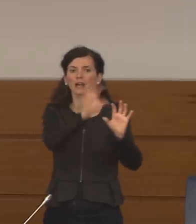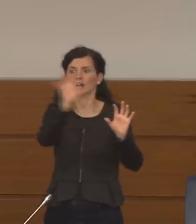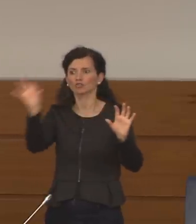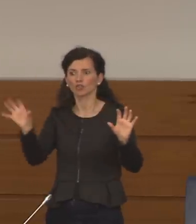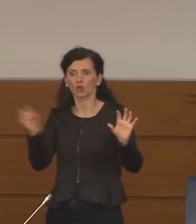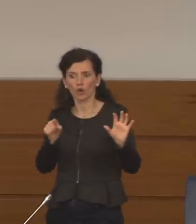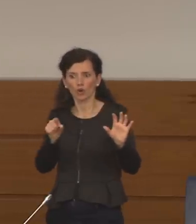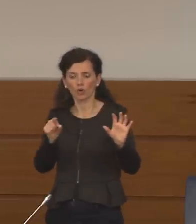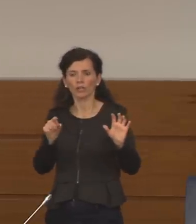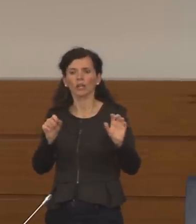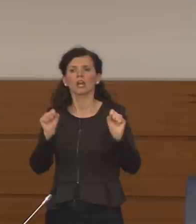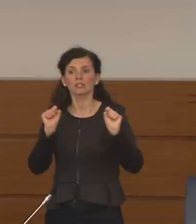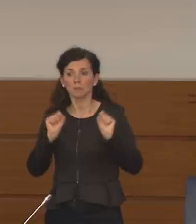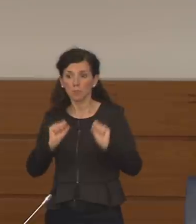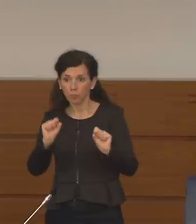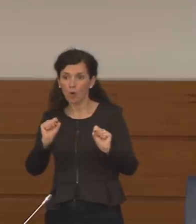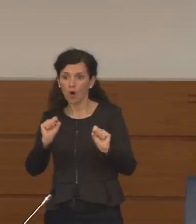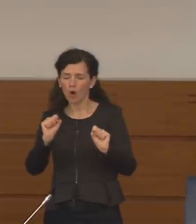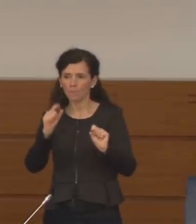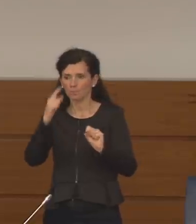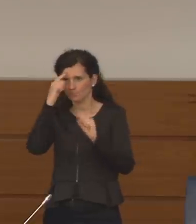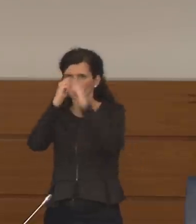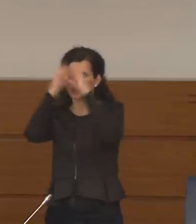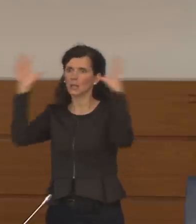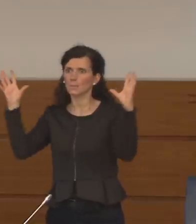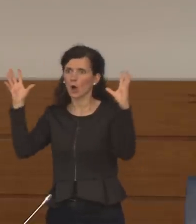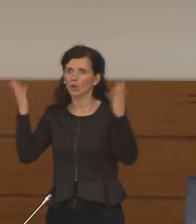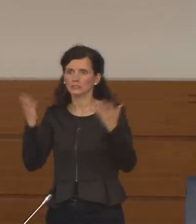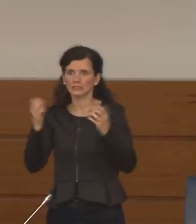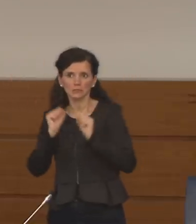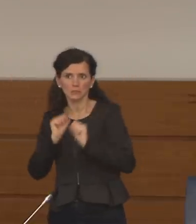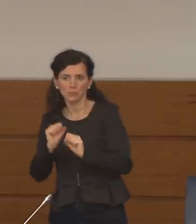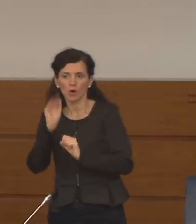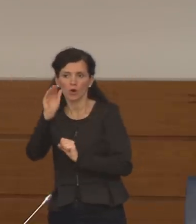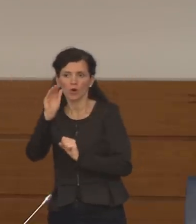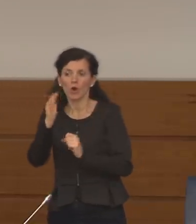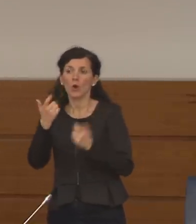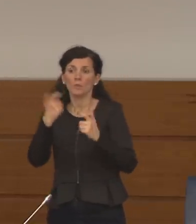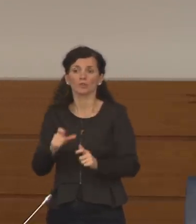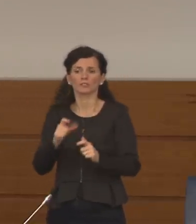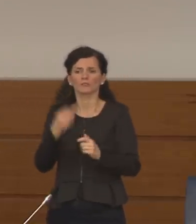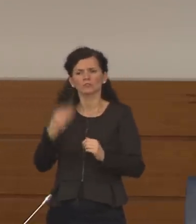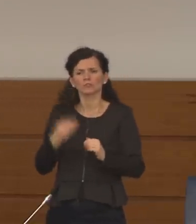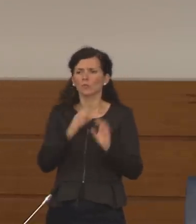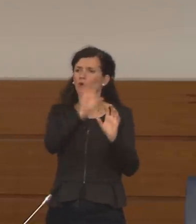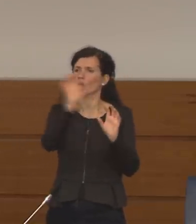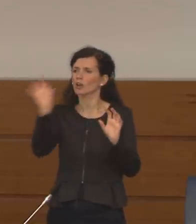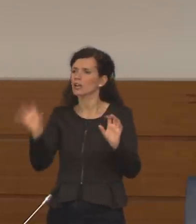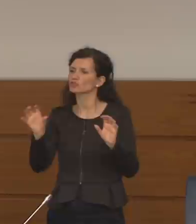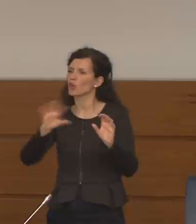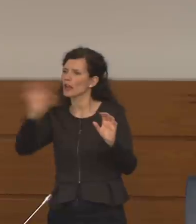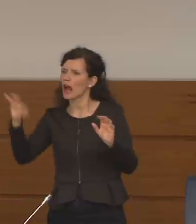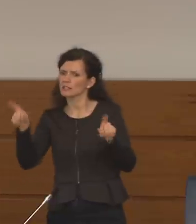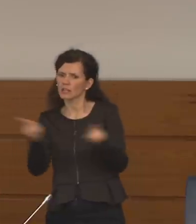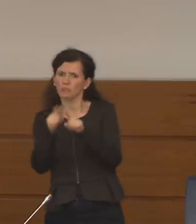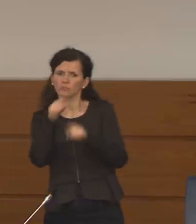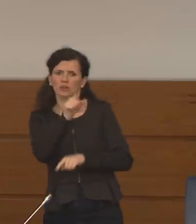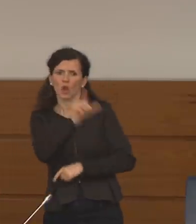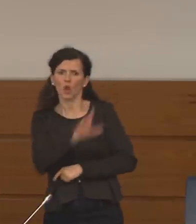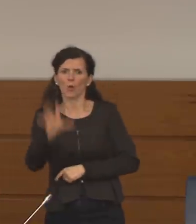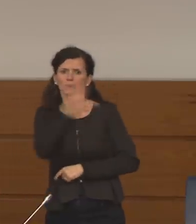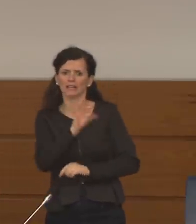già ipotizzare qualcosa perché chiaramente le altre regioni sarebbero molto più in sofferenza non hanno le stesse terapie intensive